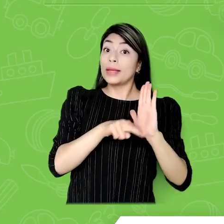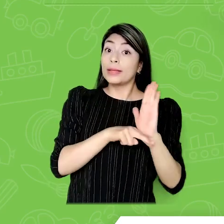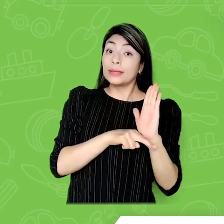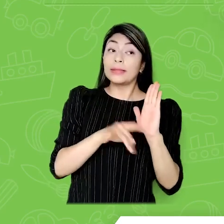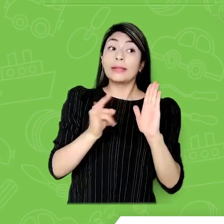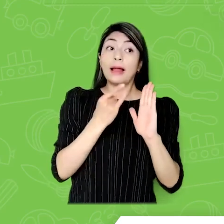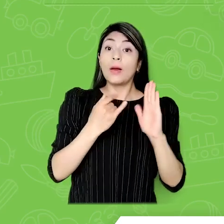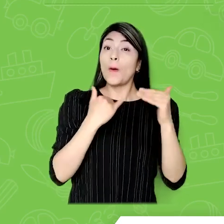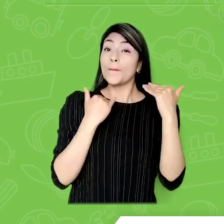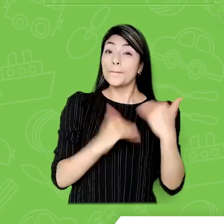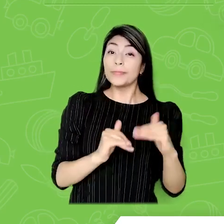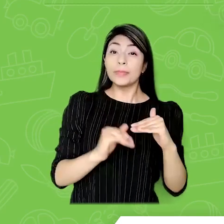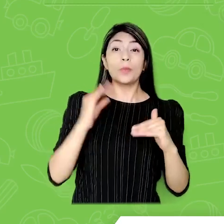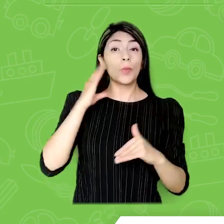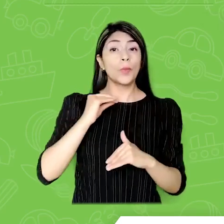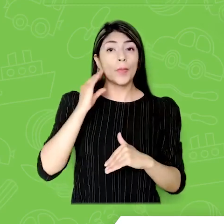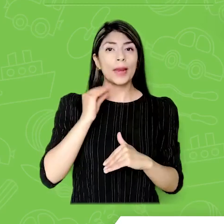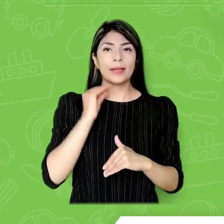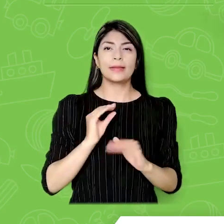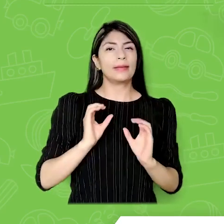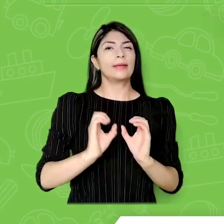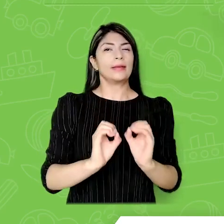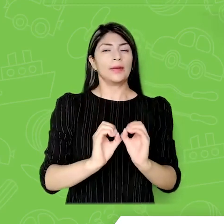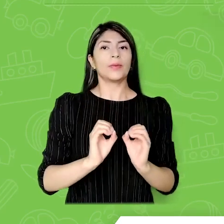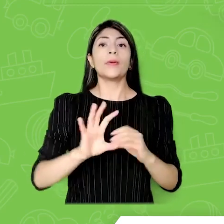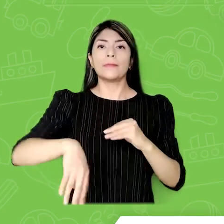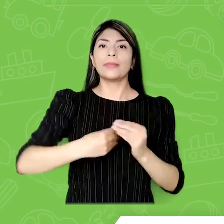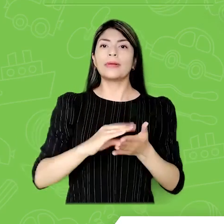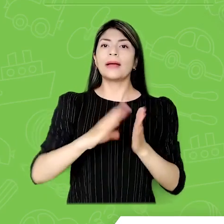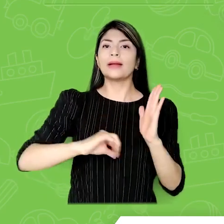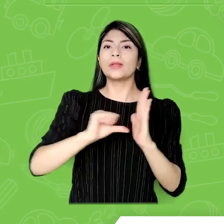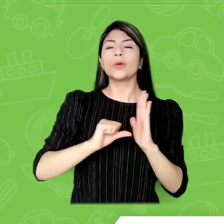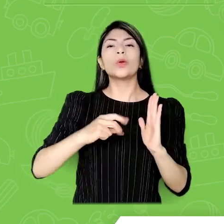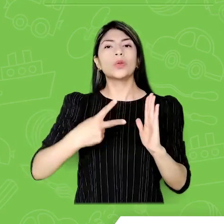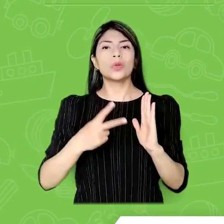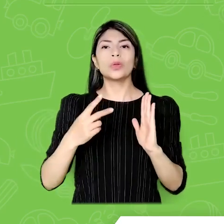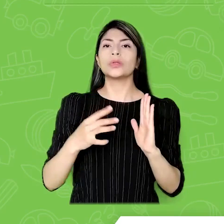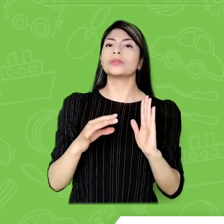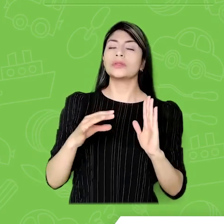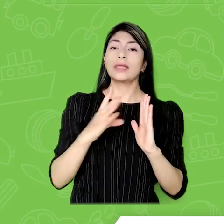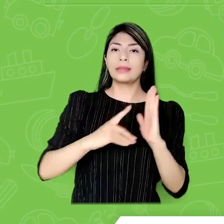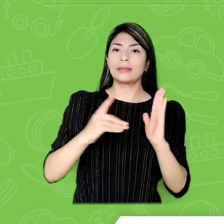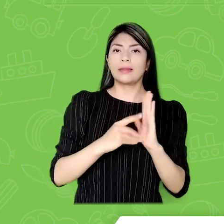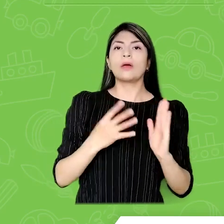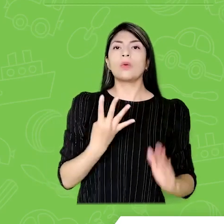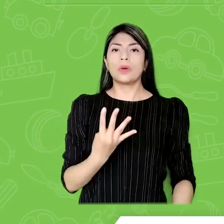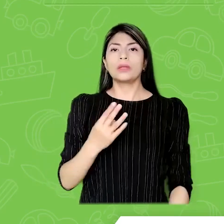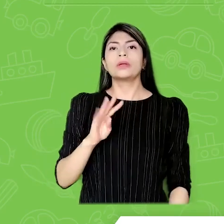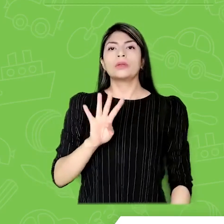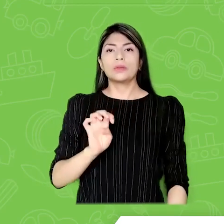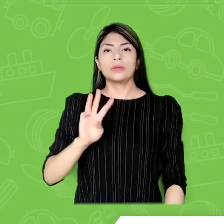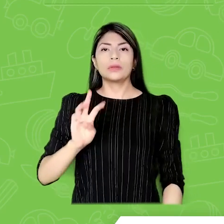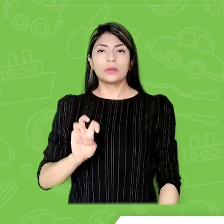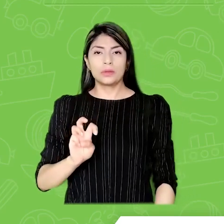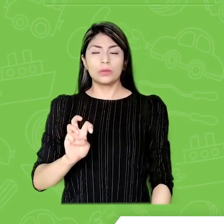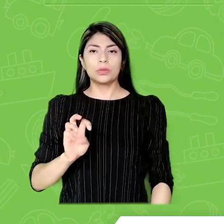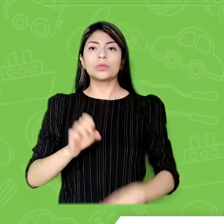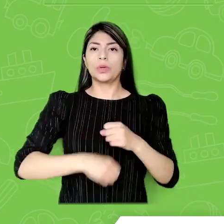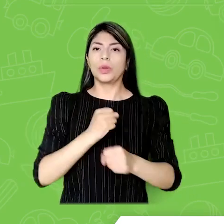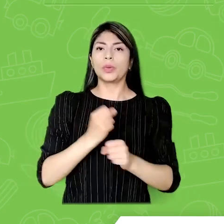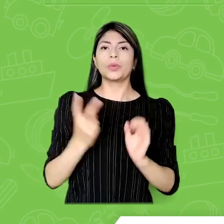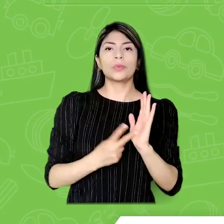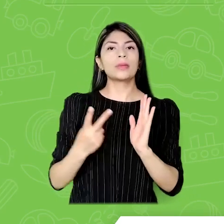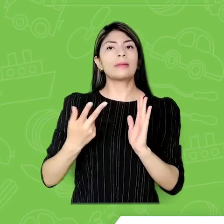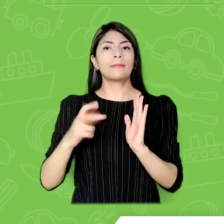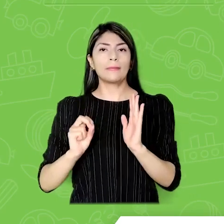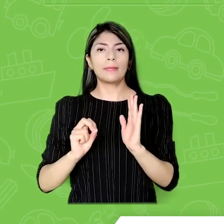aplicación del artículo 2 del Decreto 498 de 2020, la entidad no reportó la existencia de servidores